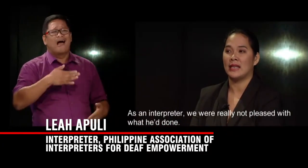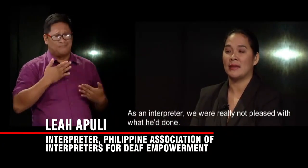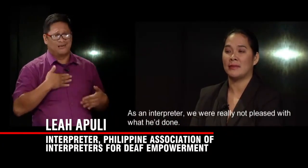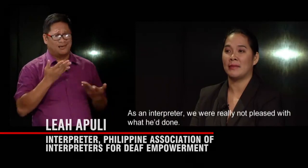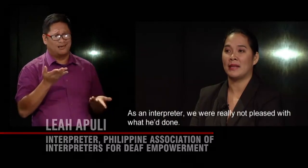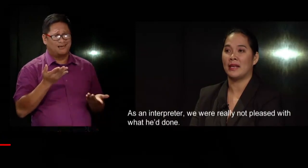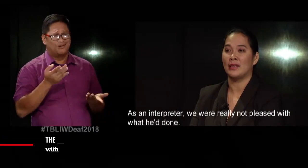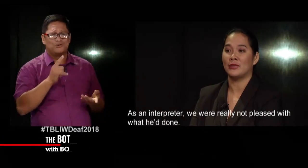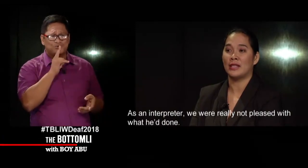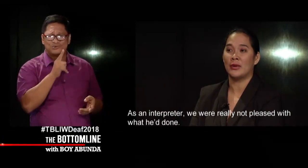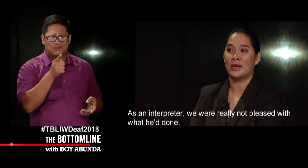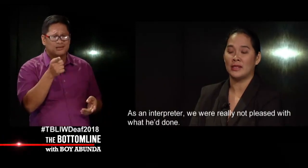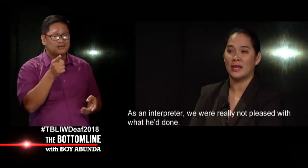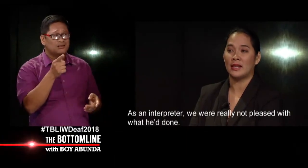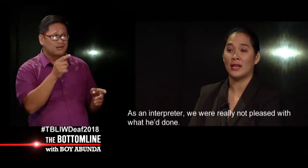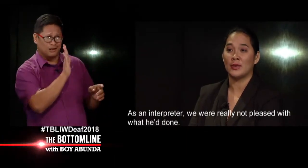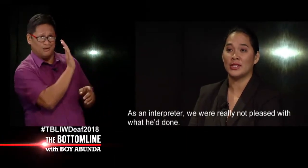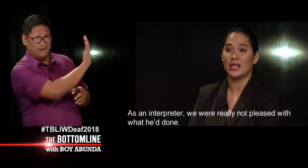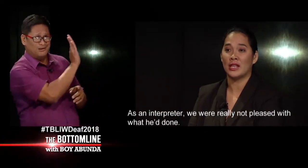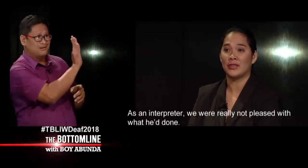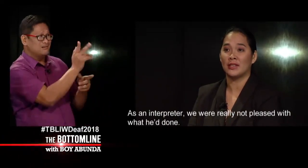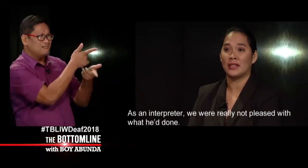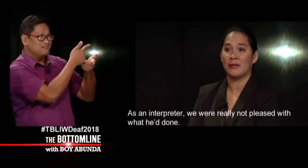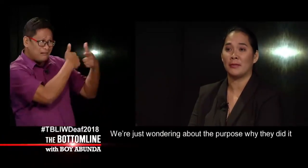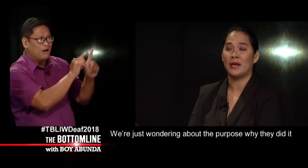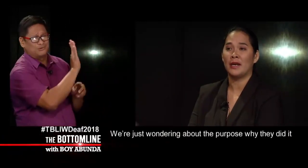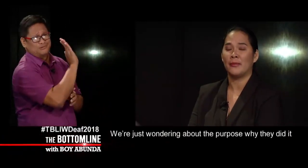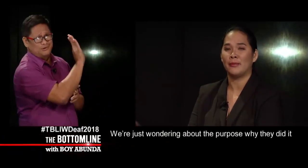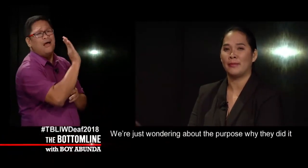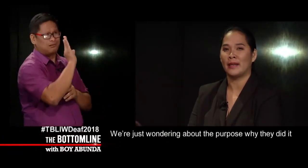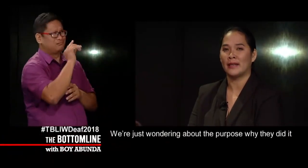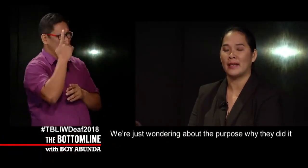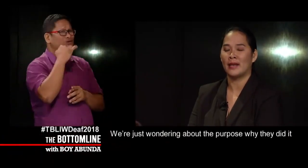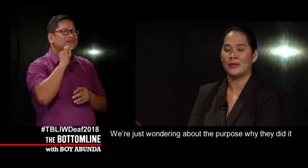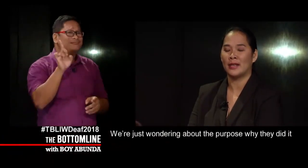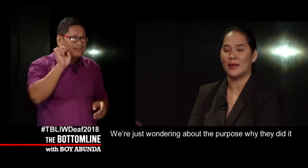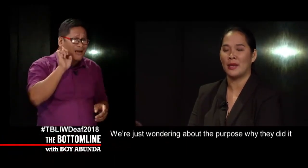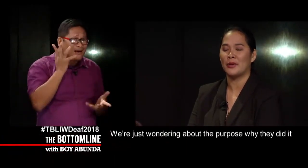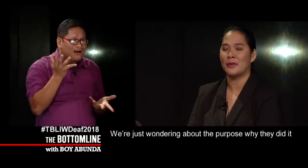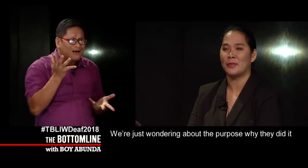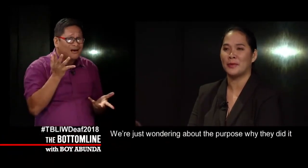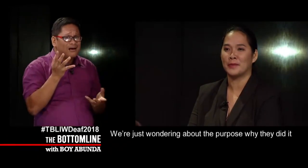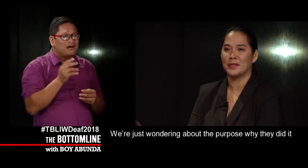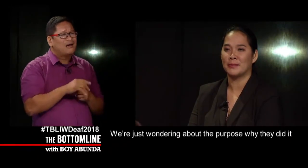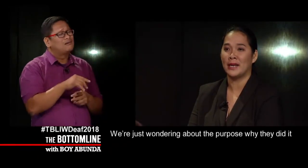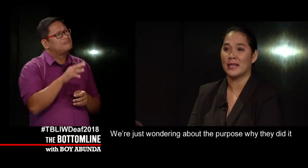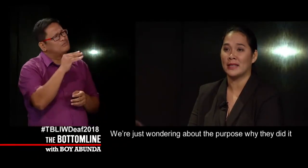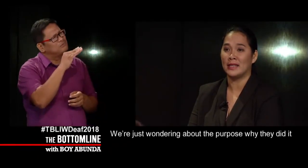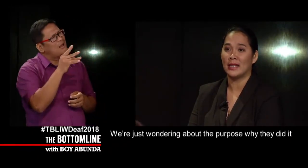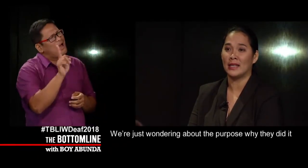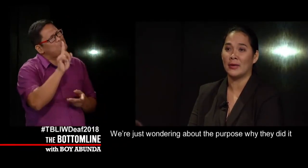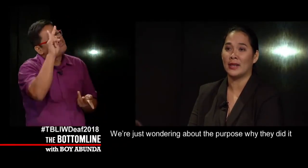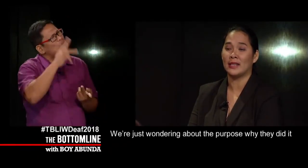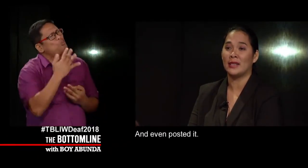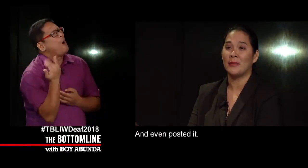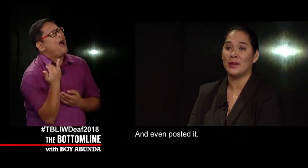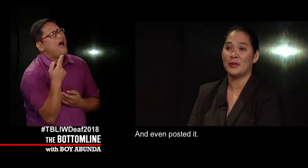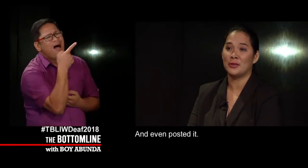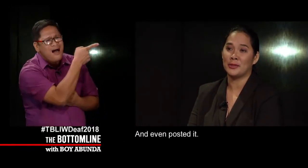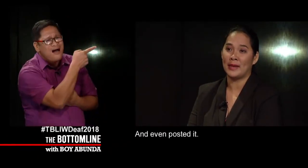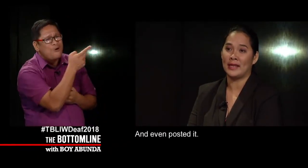Kasi alam naman na yung ginawa niya, language talaga yun ng deaf. Parang ano lang kami, ano ang purpose, bakit nila ginawa, and